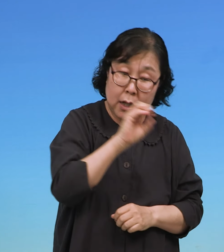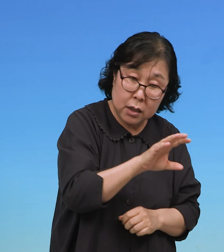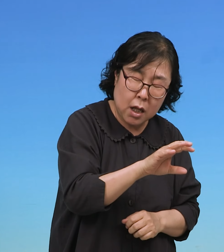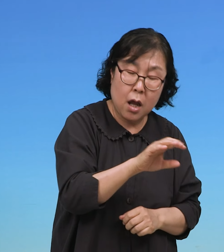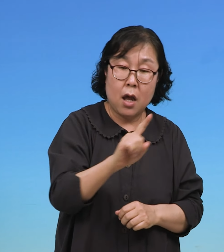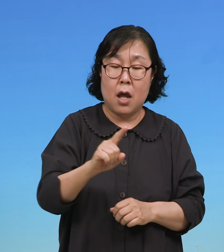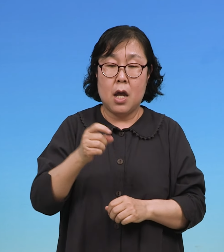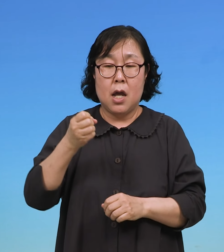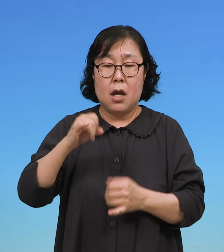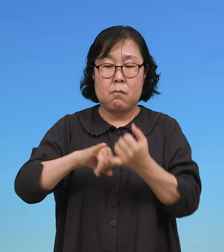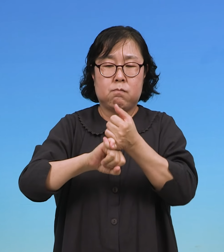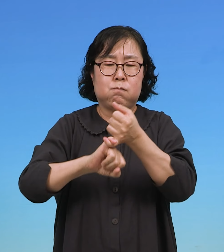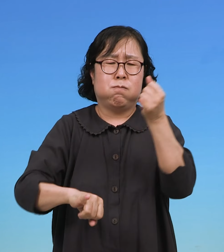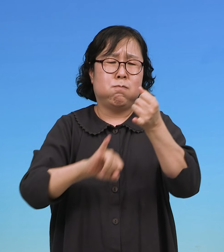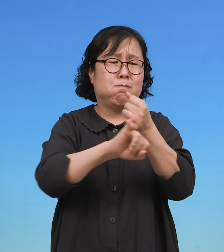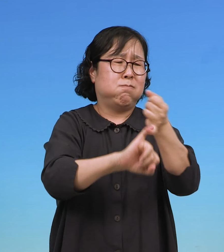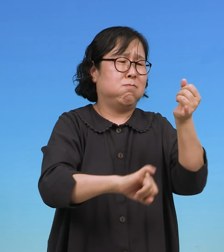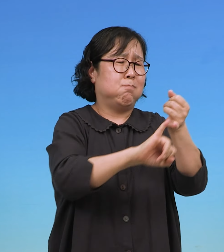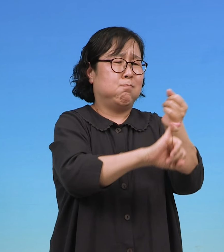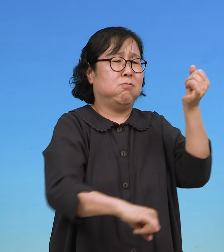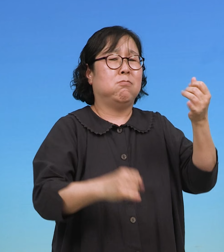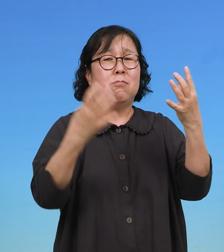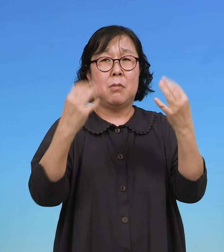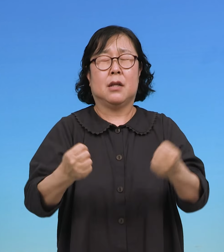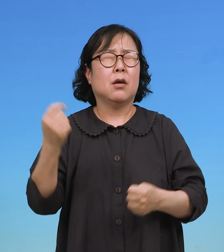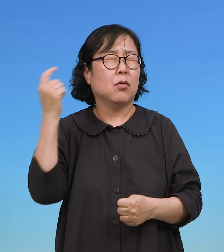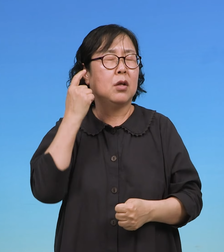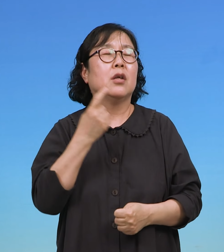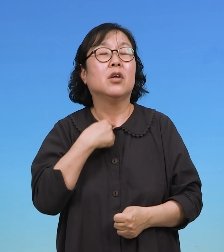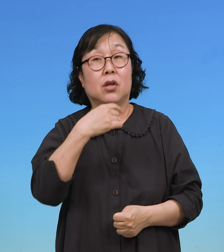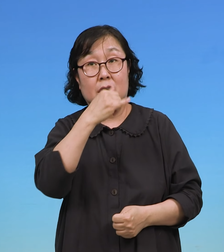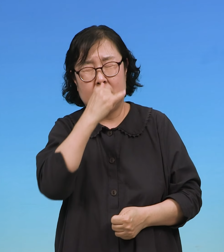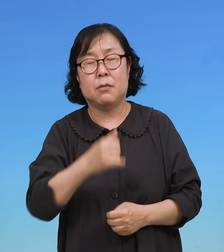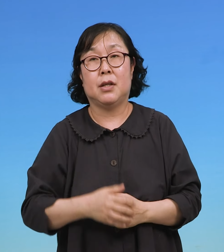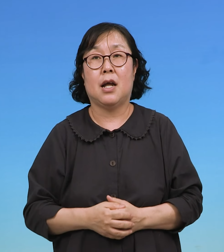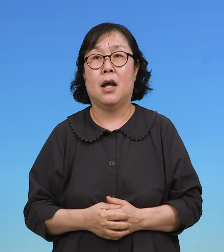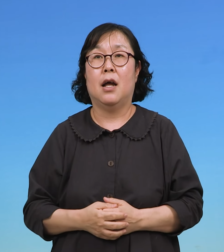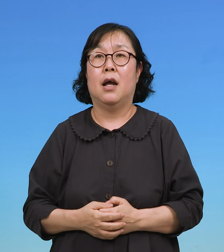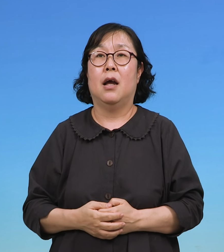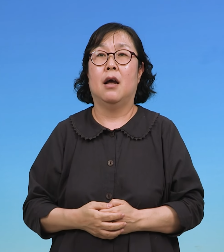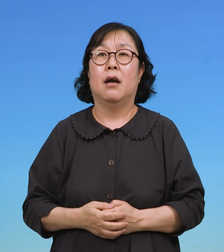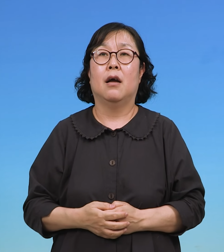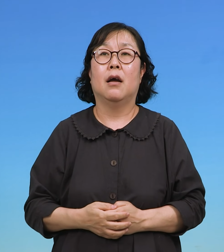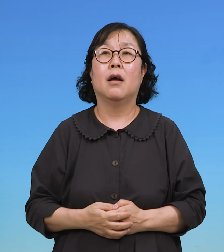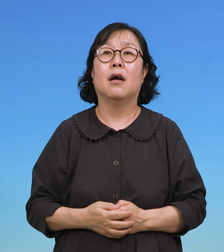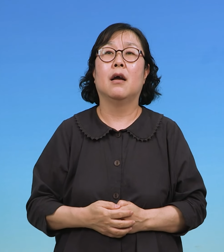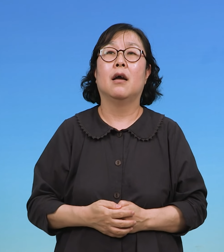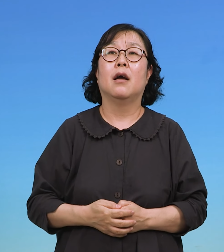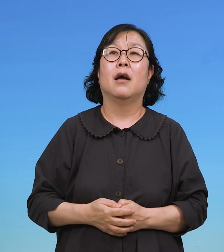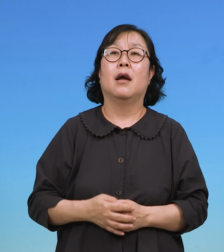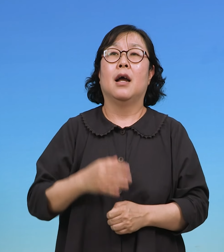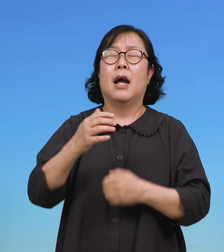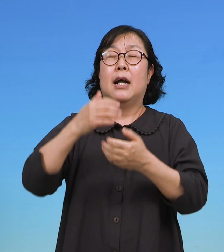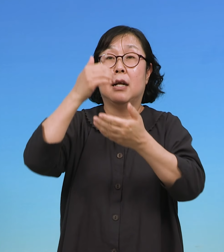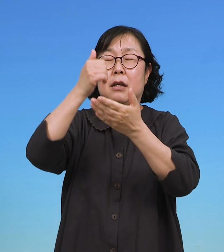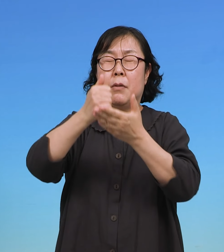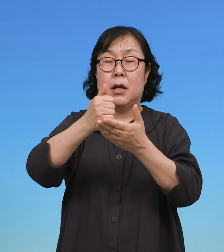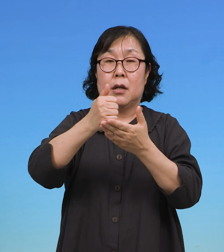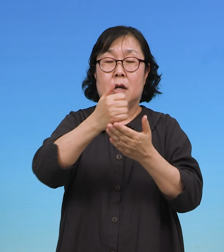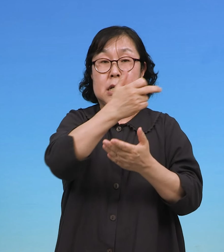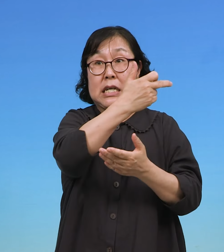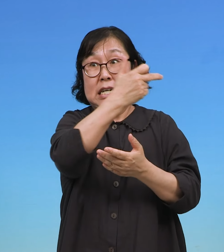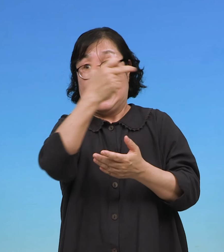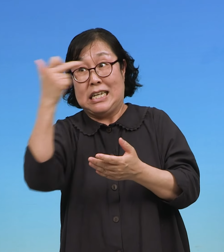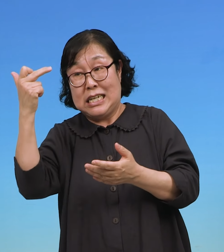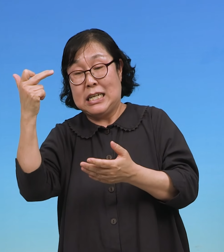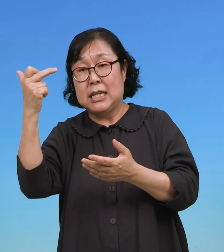안 지키시는 게 되게 많다, 그런 이야기를 제가 들었던 기억이, 오래전의 이야기입니다. 우리 하나님이 그 스케일 크신 목사님